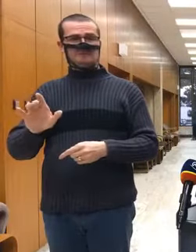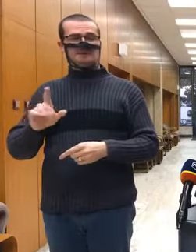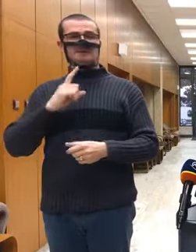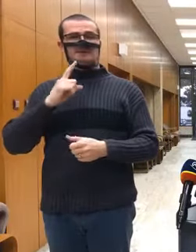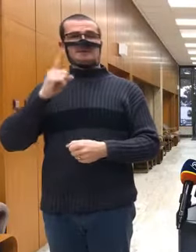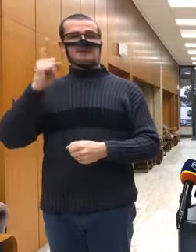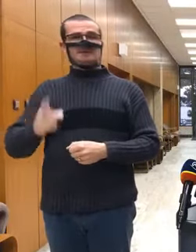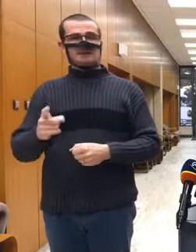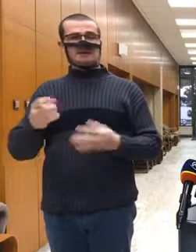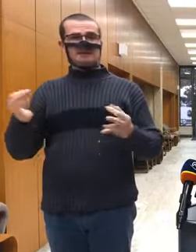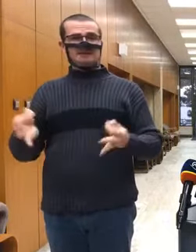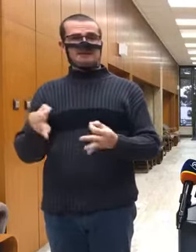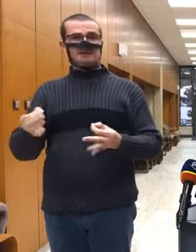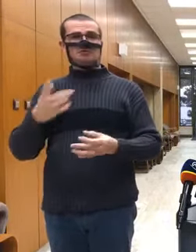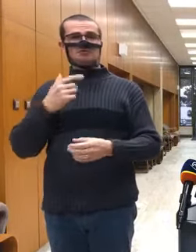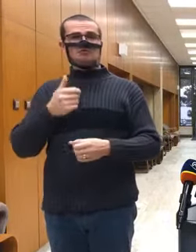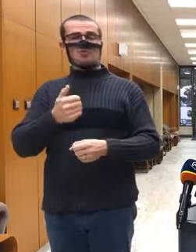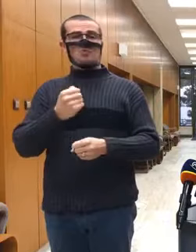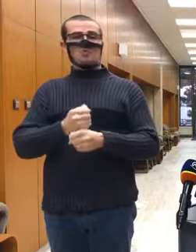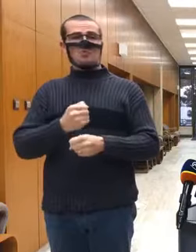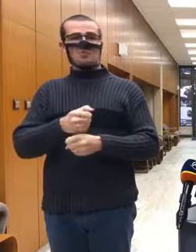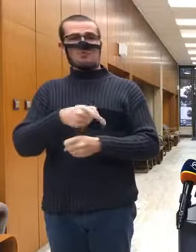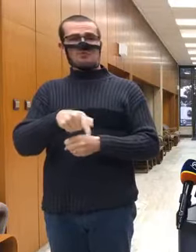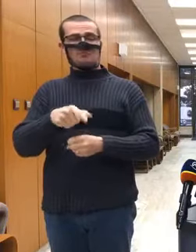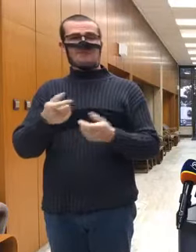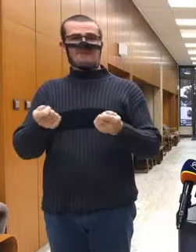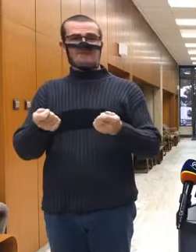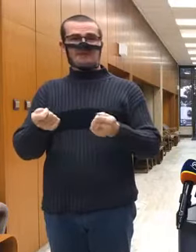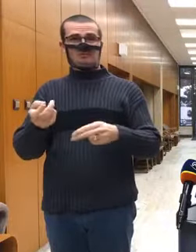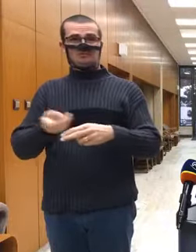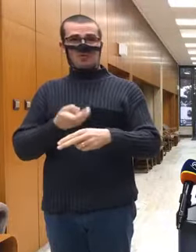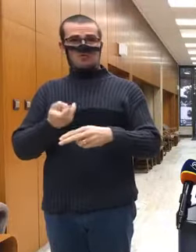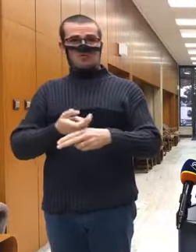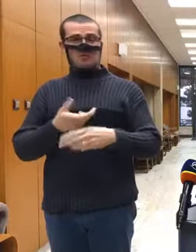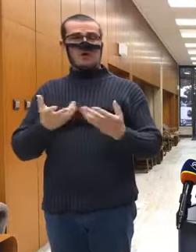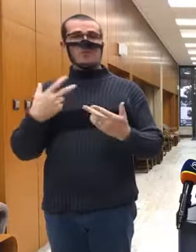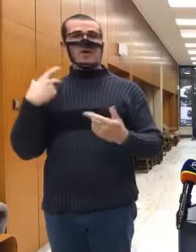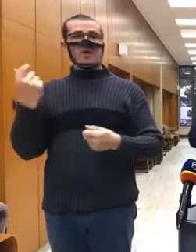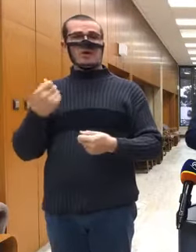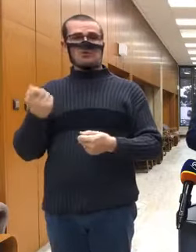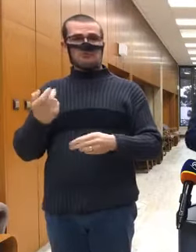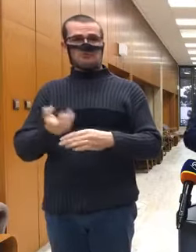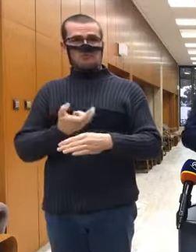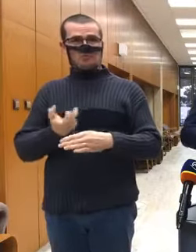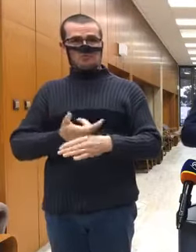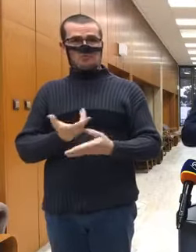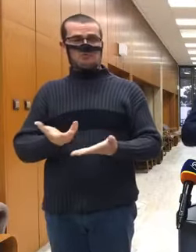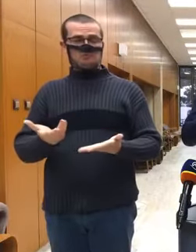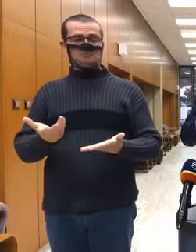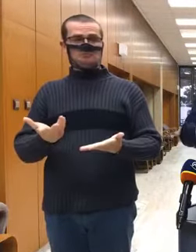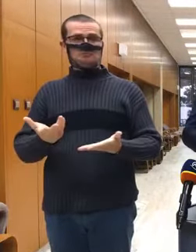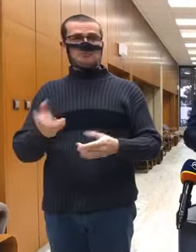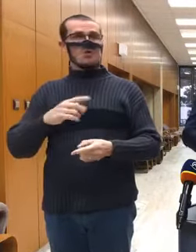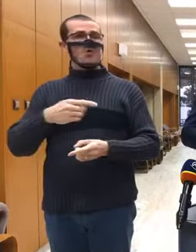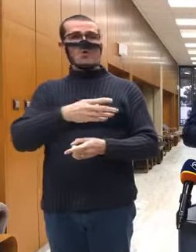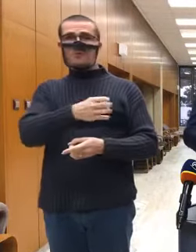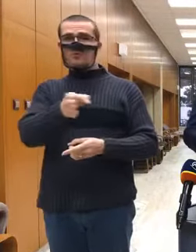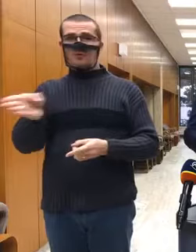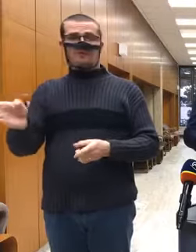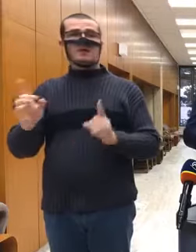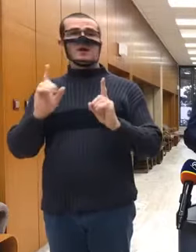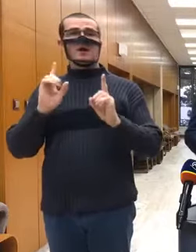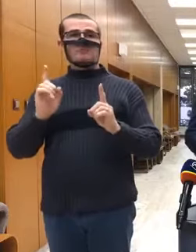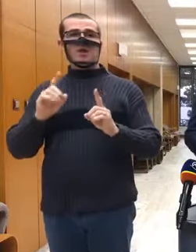nariadi niečo, čo spôsobí finančnú škodu alebo ekonomickú škodu komukoľvek, tak mal by mu